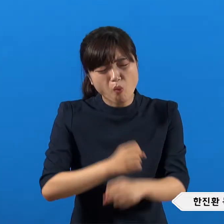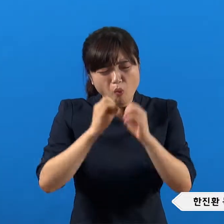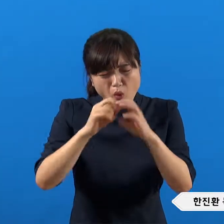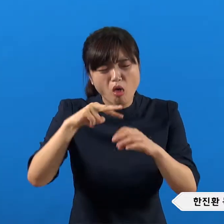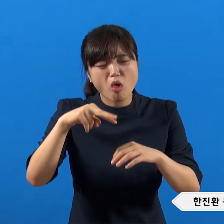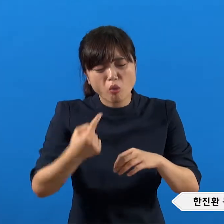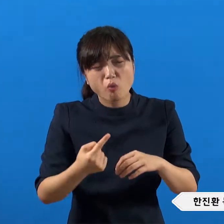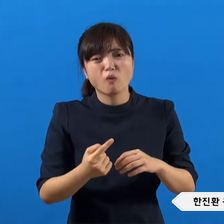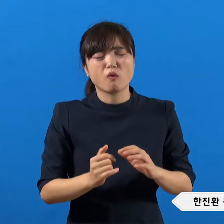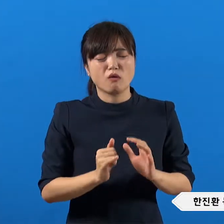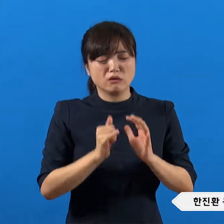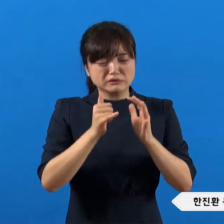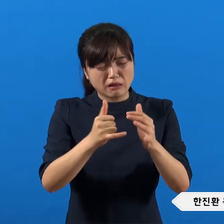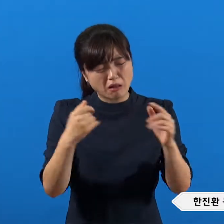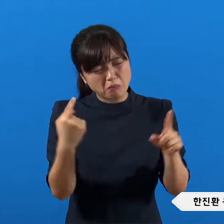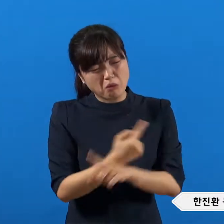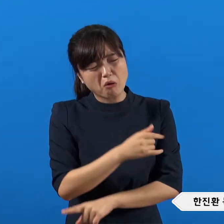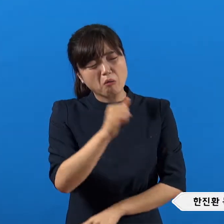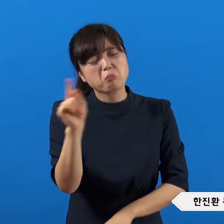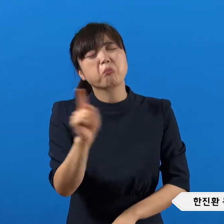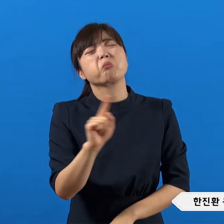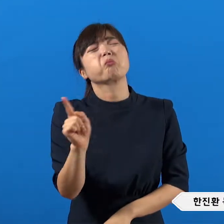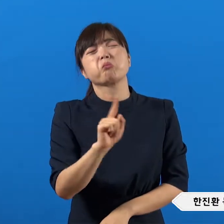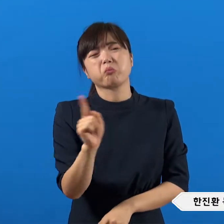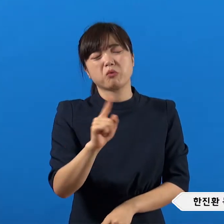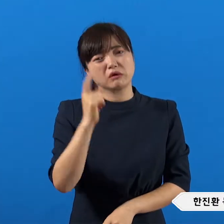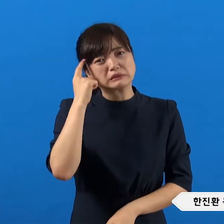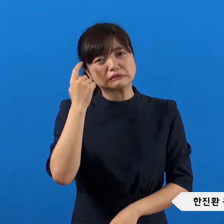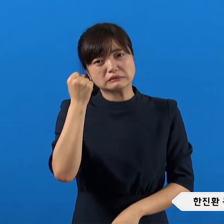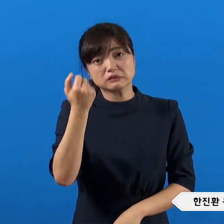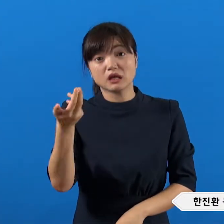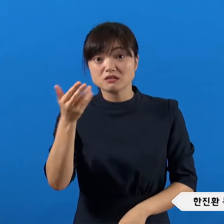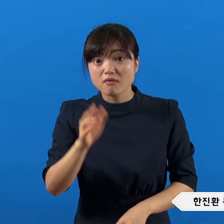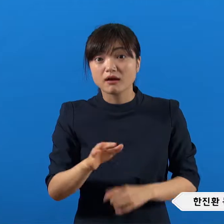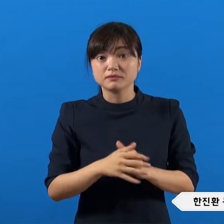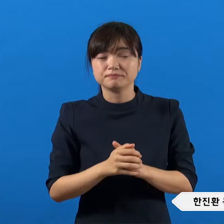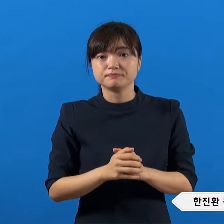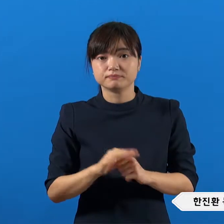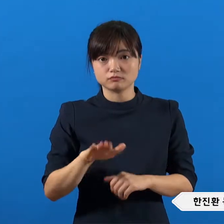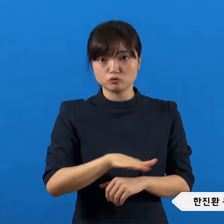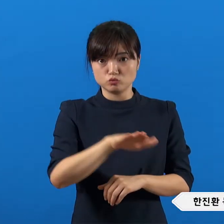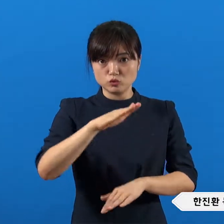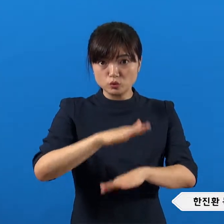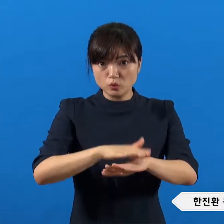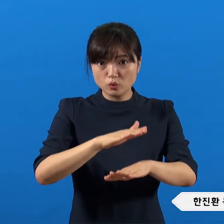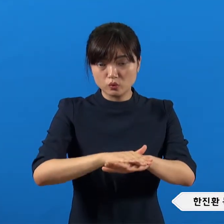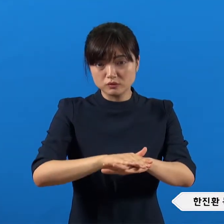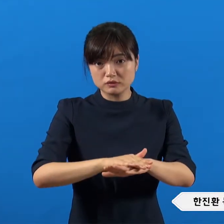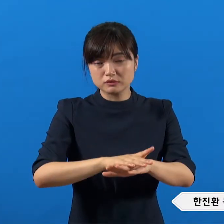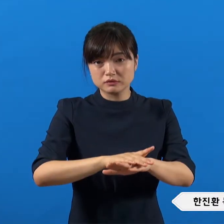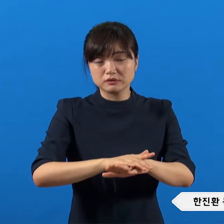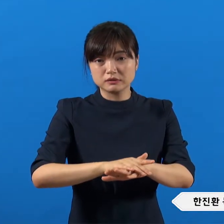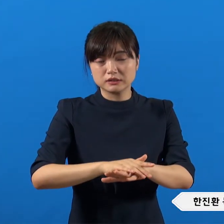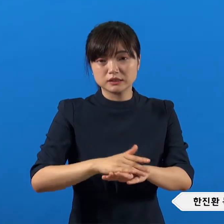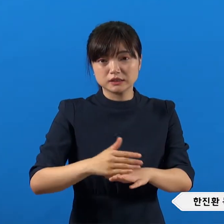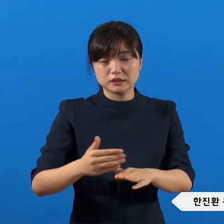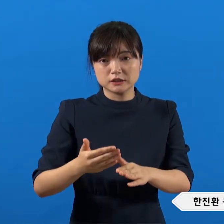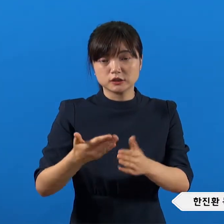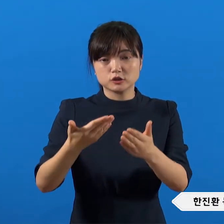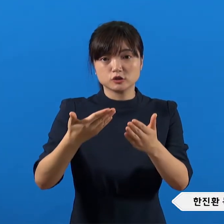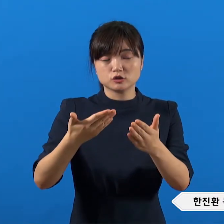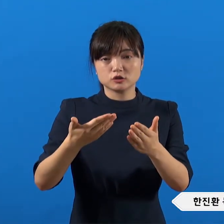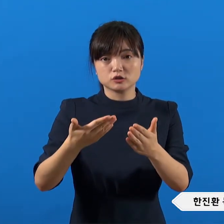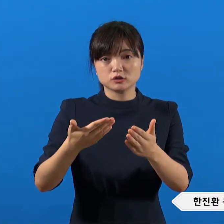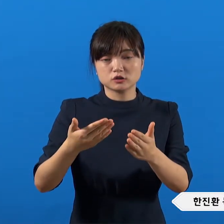크게 세상이 달라지기라도 하겠습니까? 그러나 우리 손에 붙들린 한 사람, 그